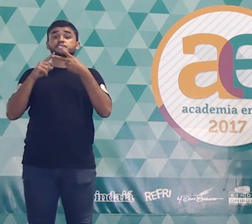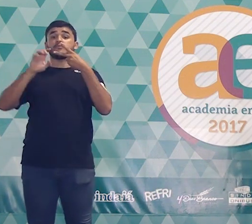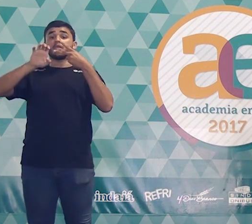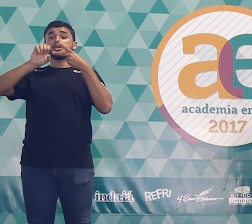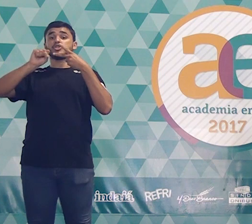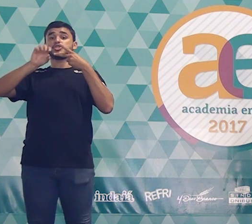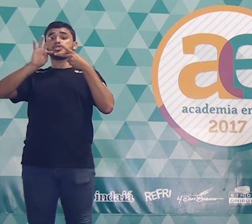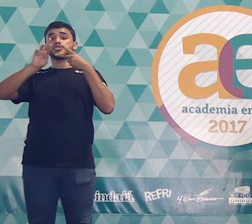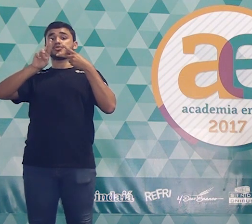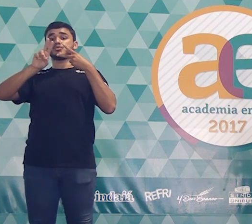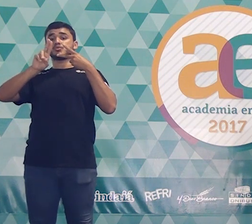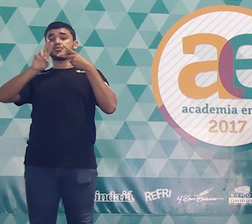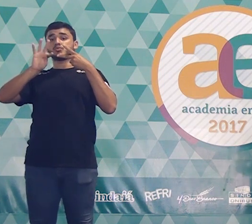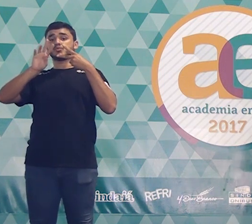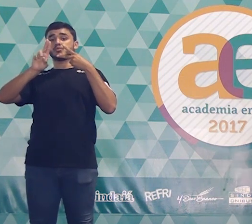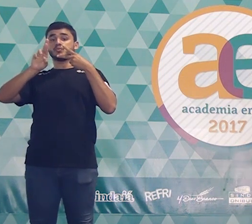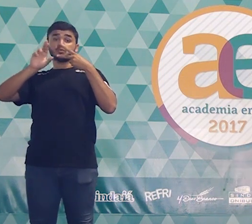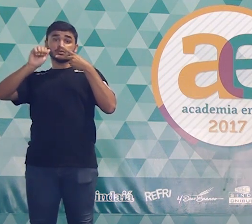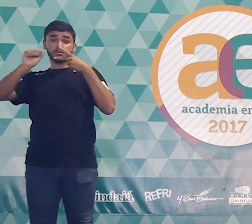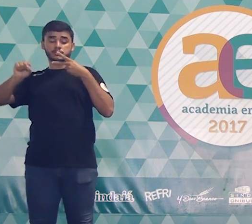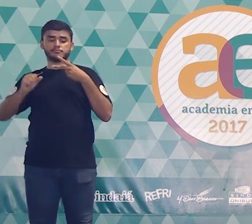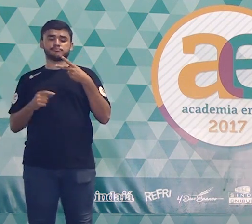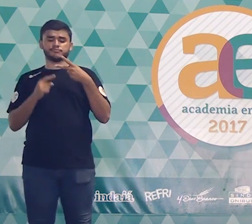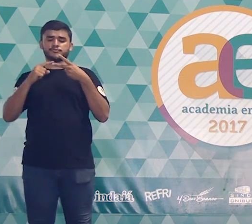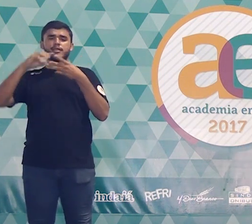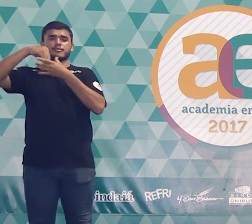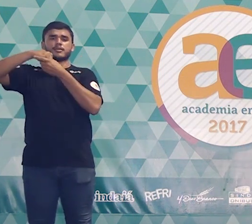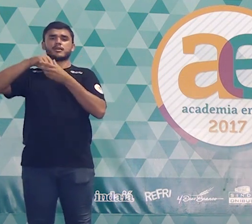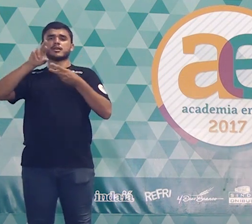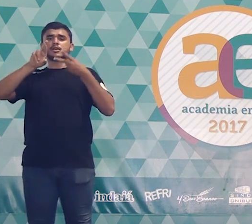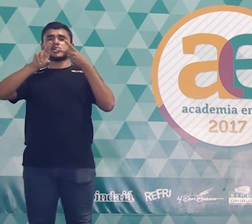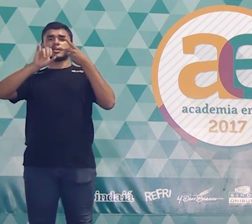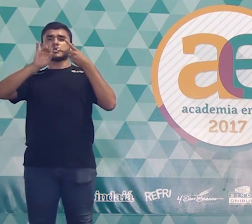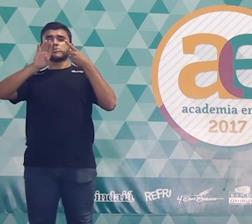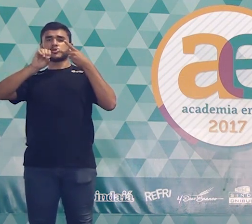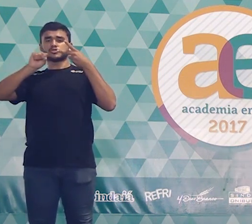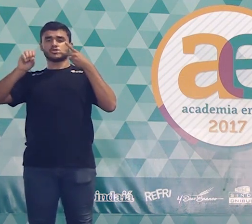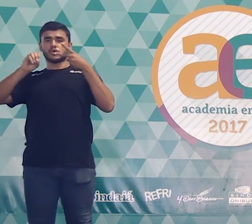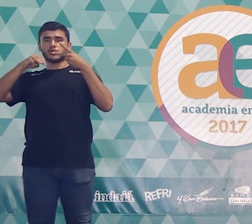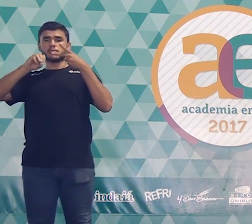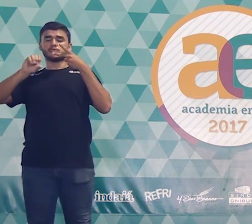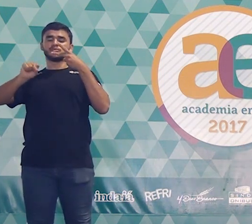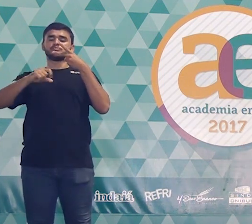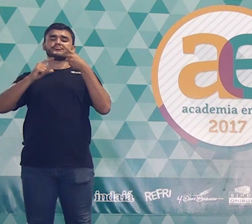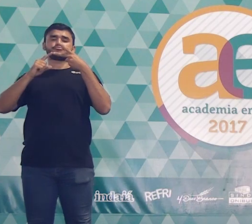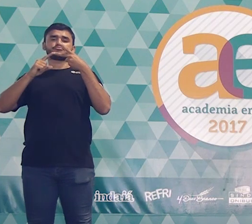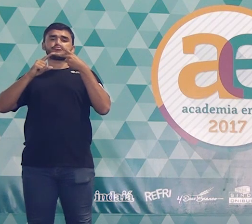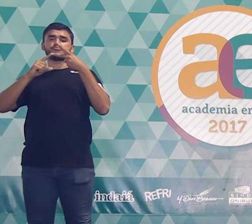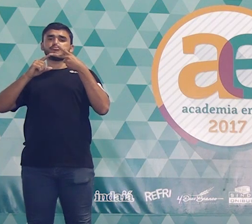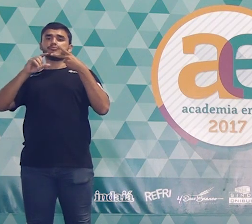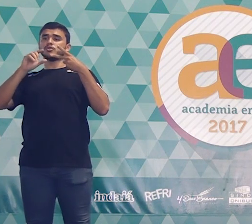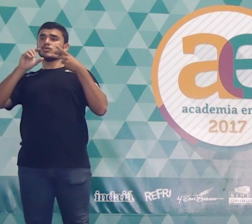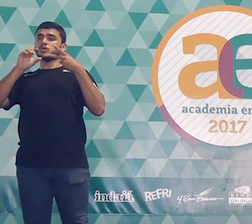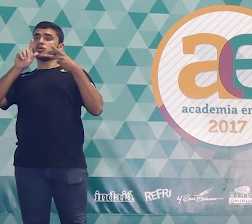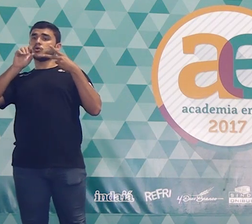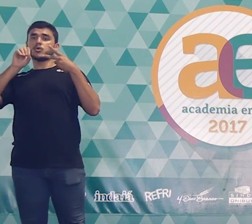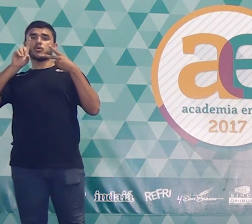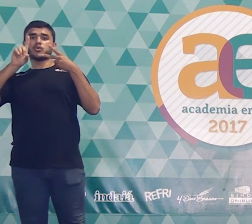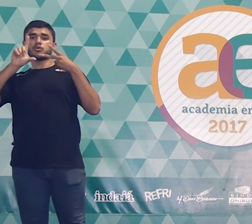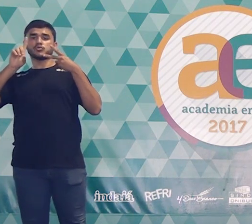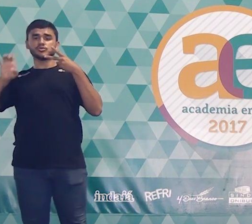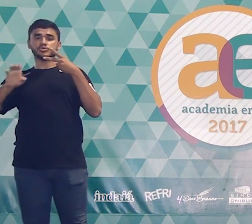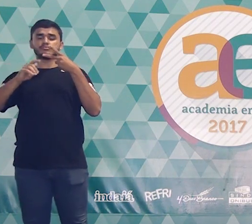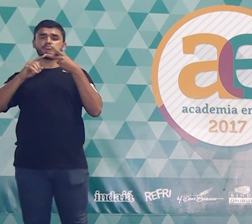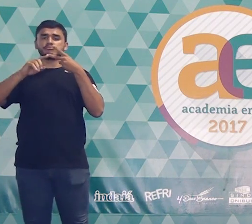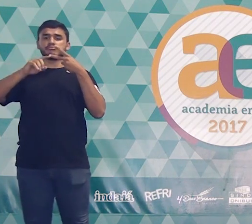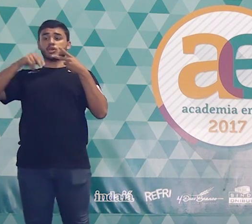componentes estruturais do citoplasma, ribossomos, complexo de Golgi, o próprio núcleo, tá? Então, se você notar, você vai